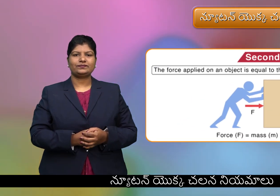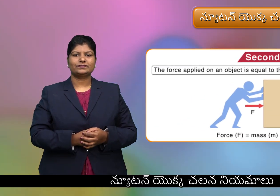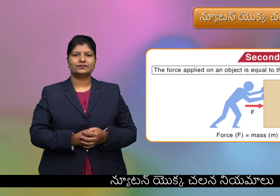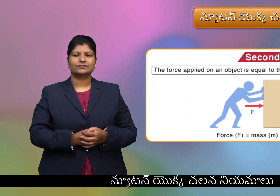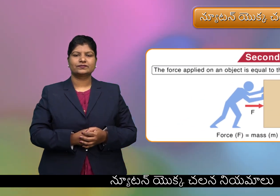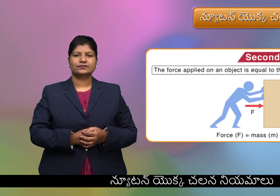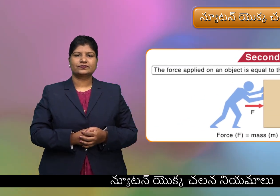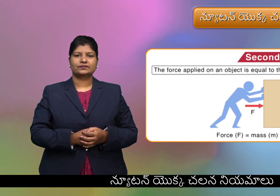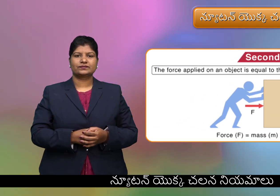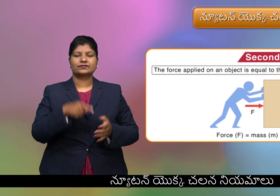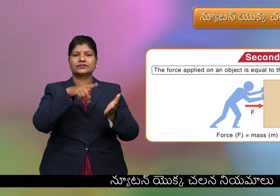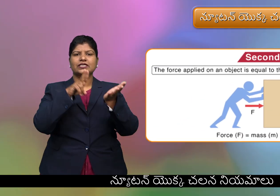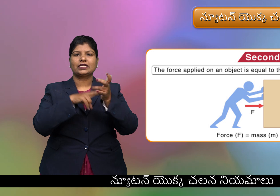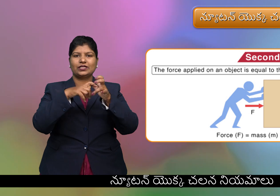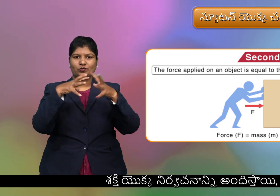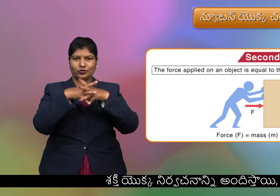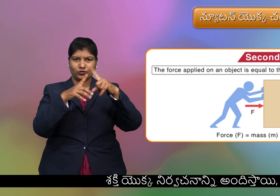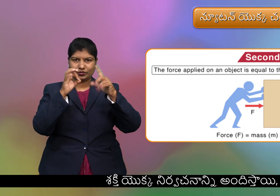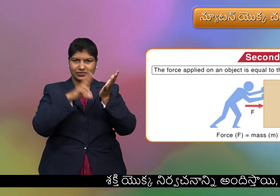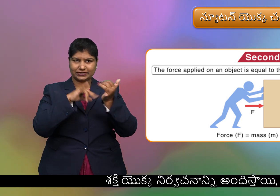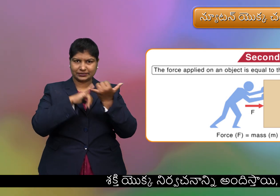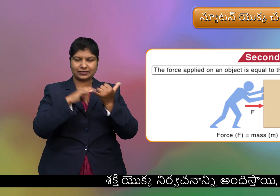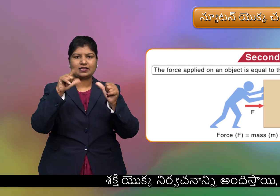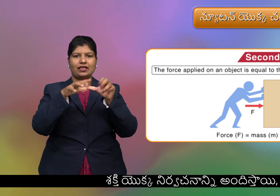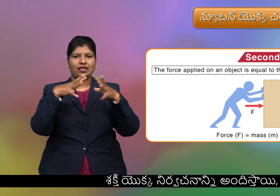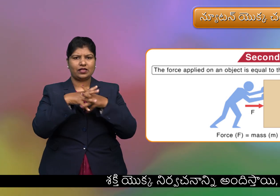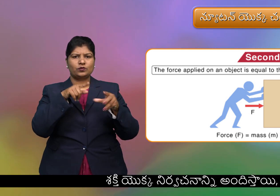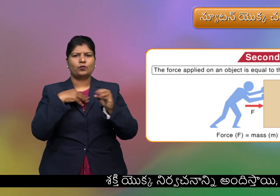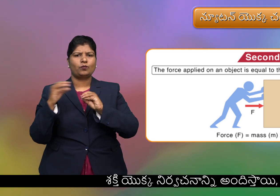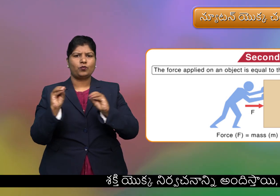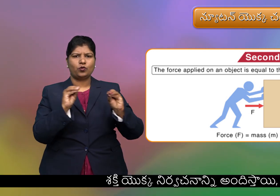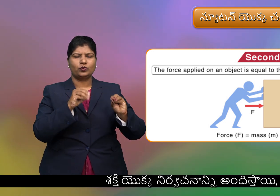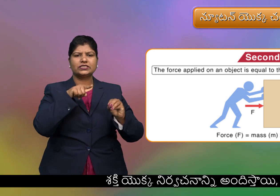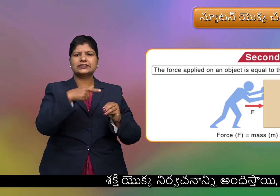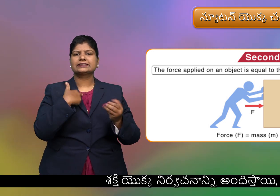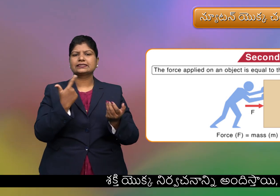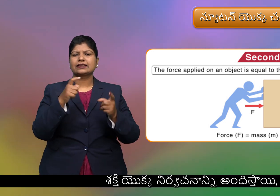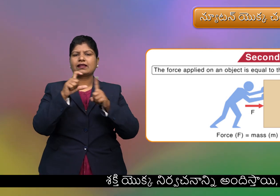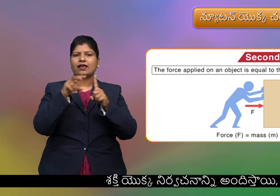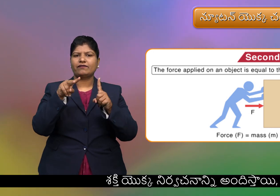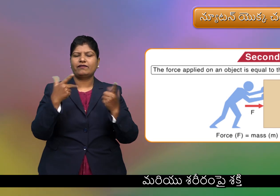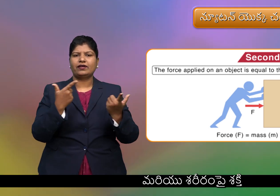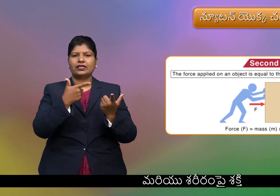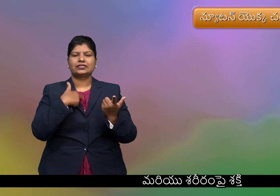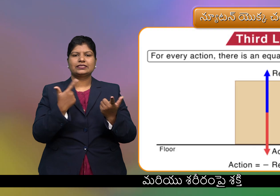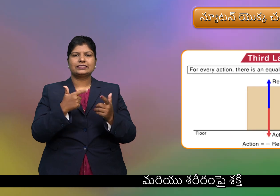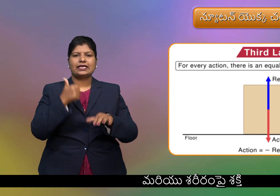న్యూటన్ యొక్క చలన నియమాలు శక్తి యొక్క నిర్వచనాన్ని అందిస్తాయి మరియు